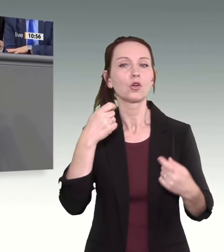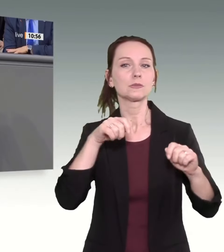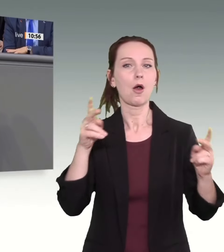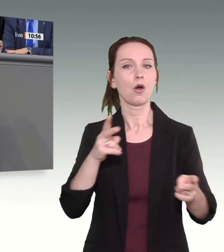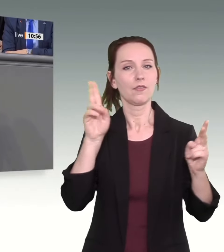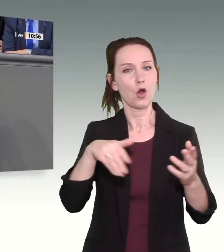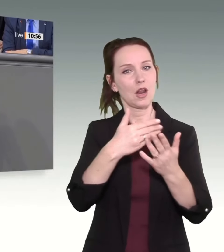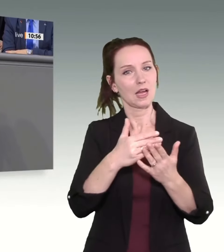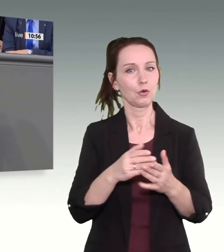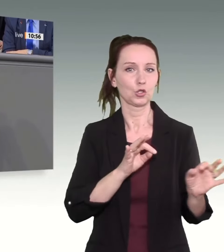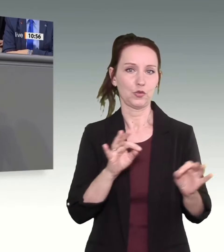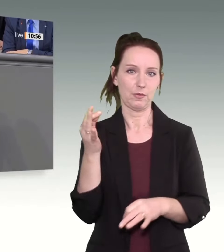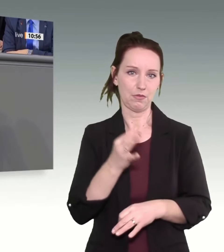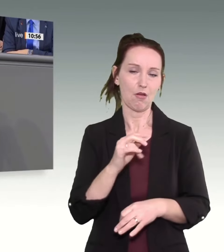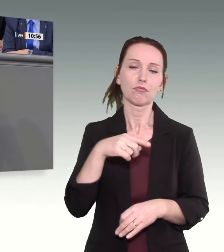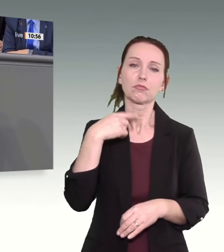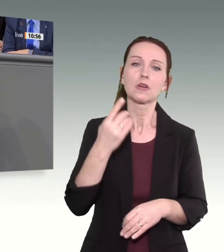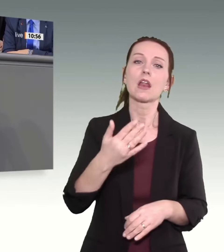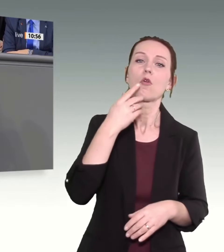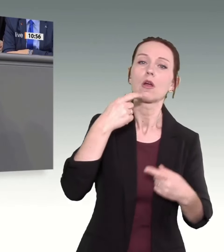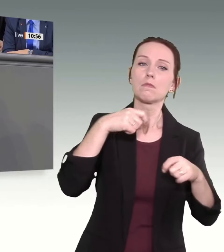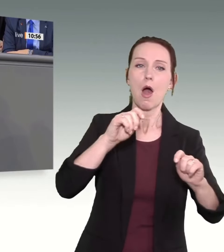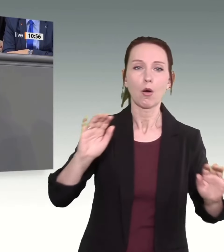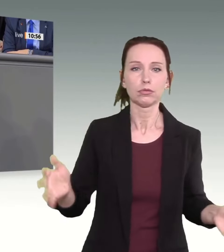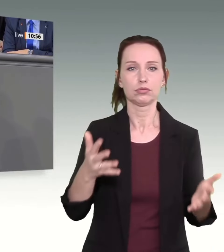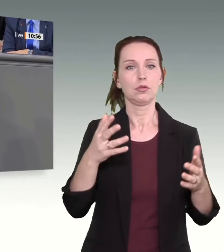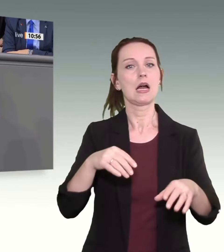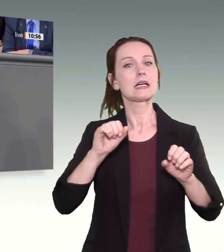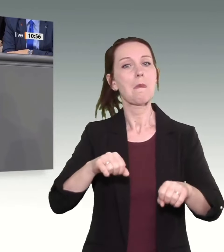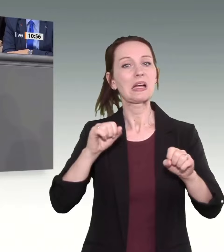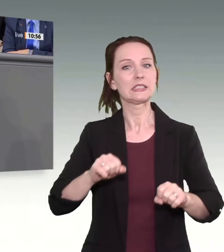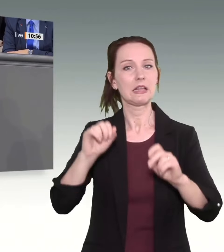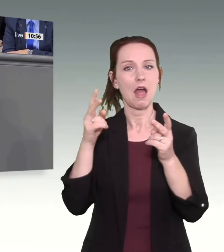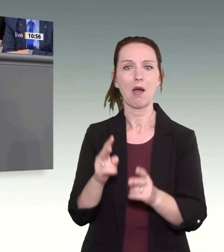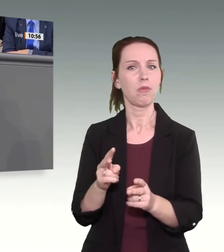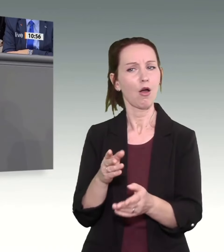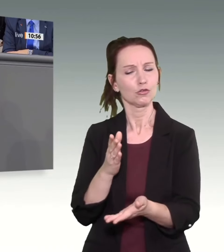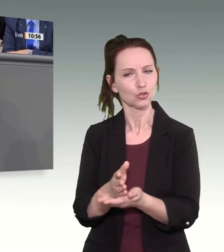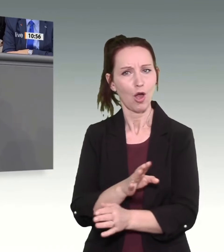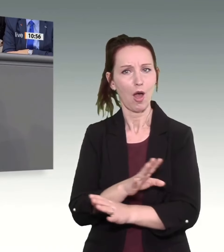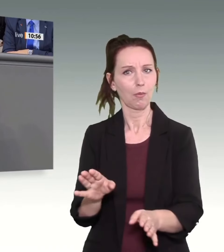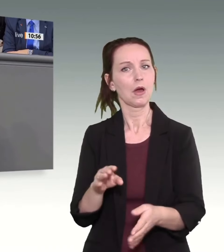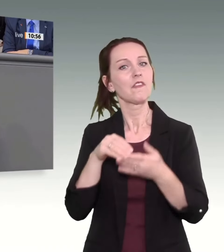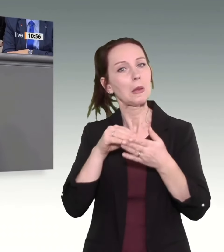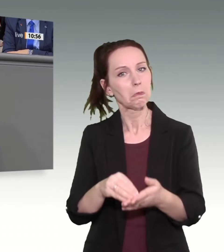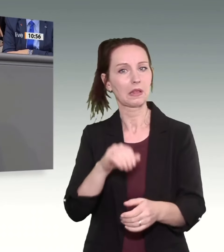Kapazitätsabbau stoppen und bezahlbare Mieten und Eigentumserwurz wieder ermöglichen, meine Damen und Herren.